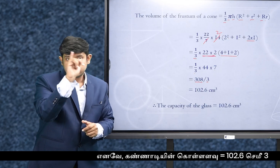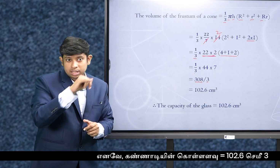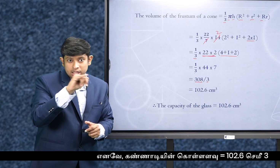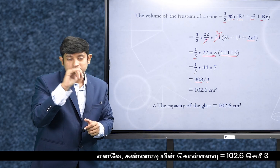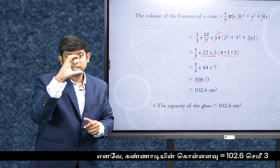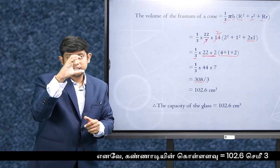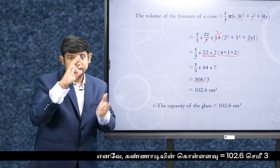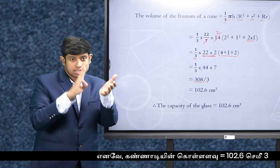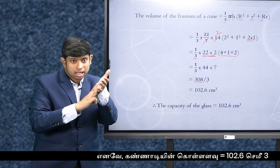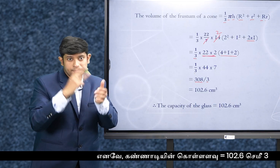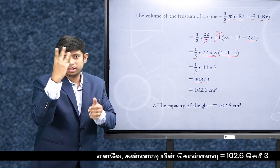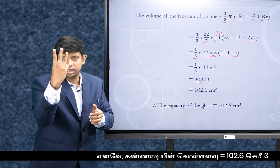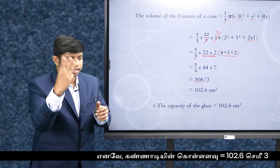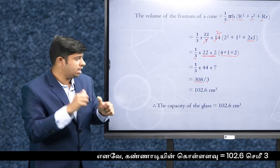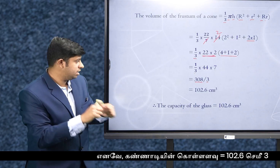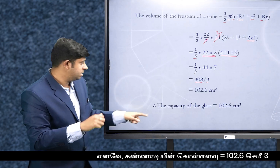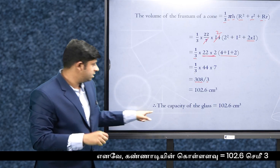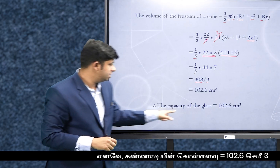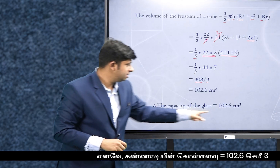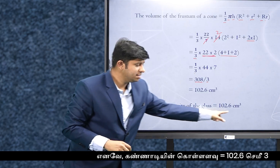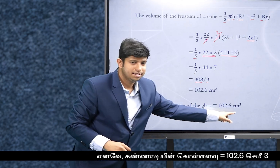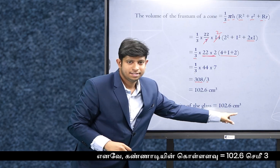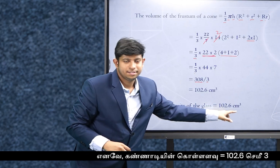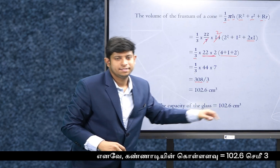102.6 சென்டிமீட்டர் மேலிலக்கம் 3.